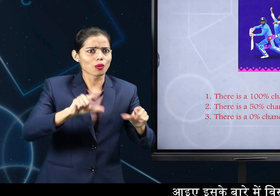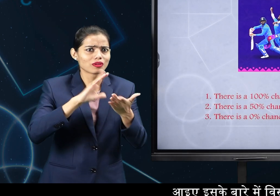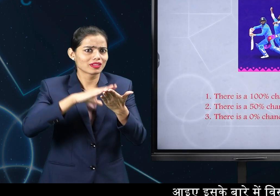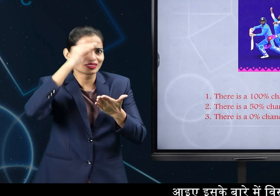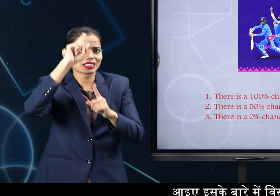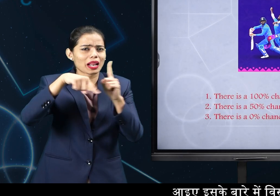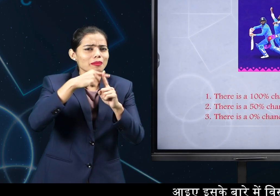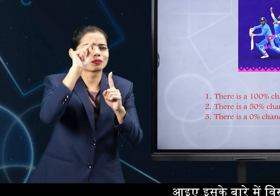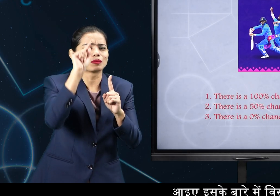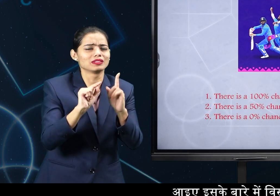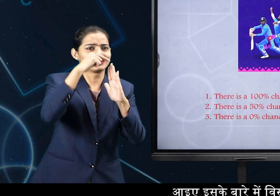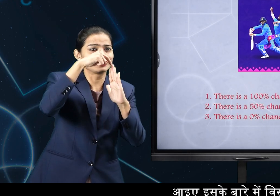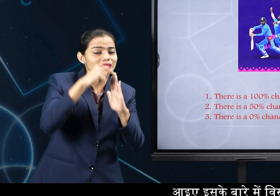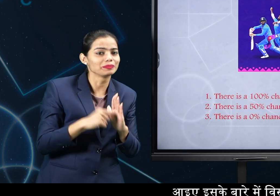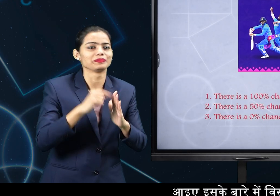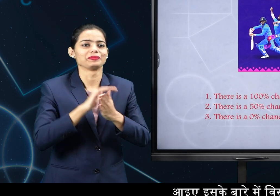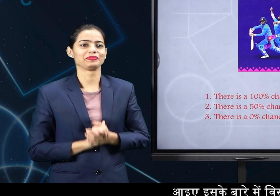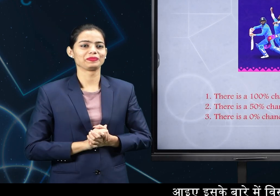आइए इसके बारे में विस्तार से जानें।